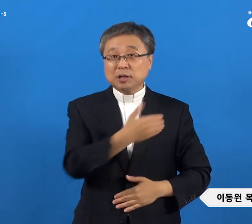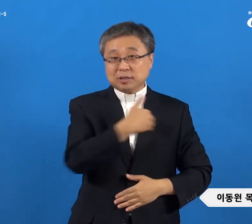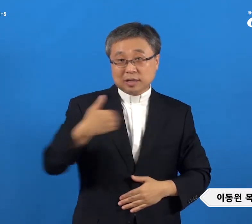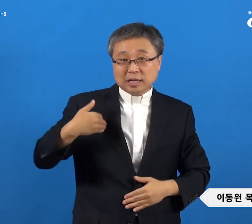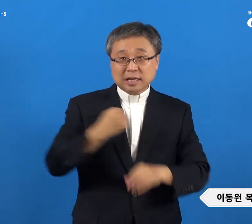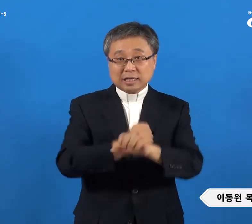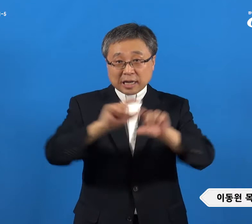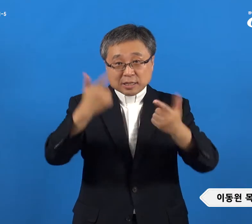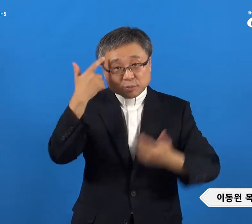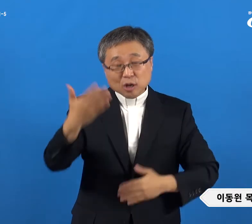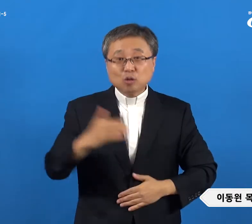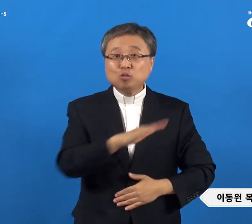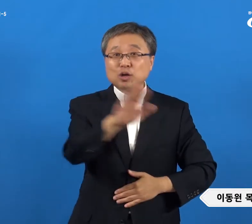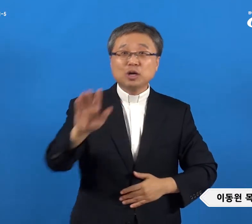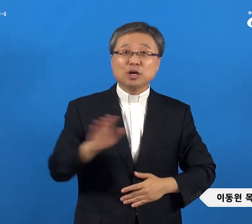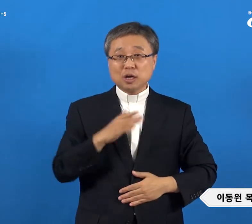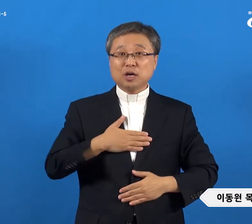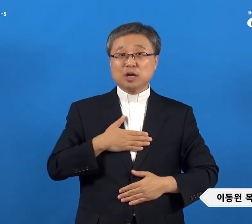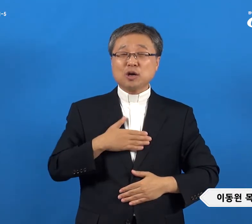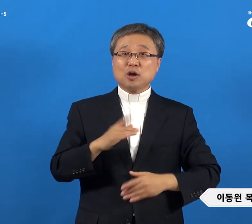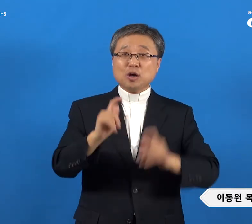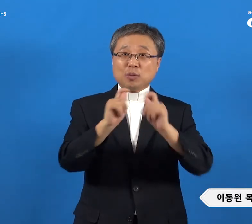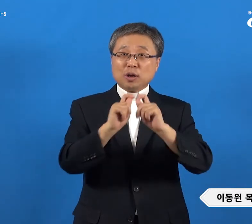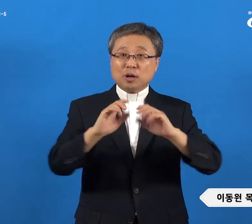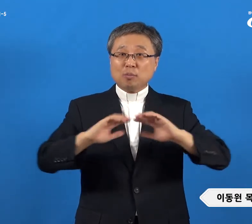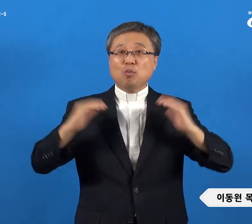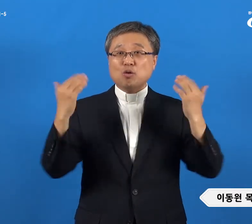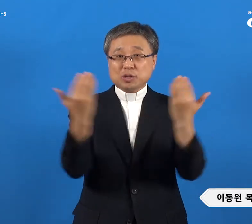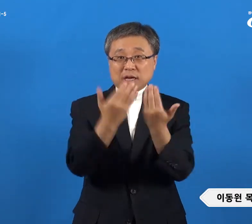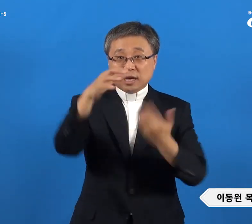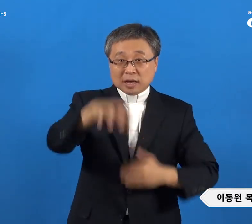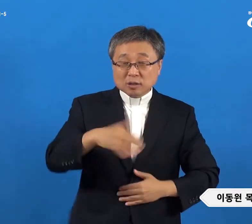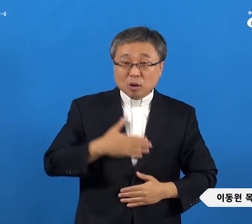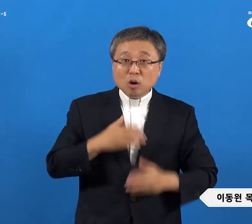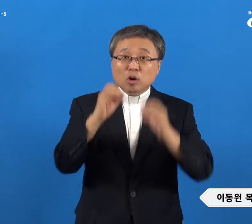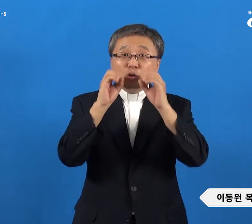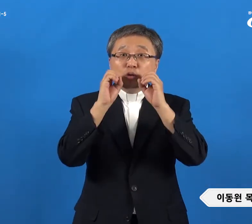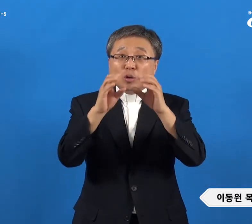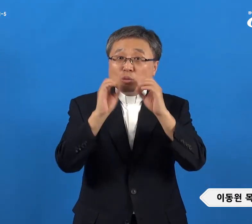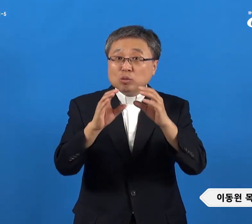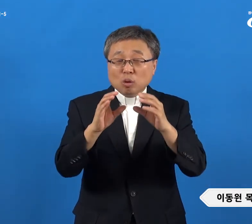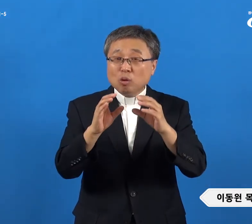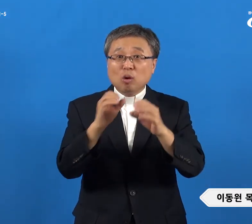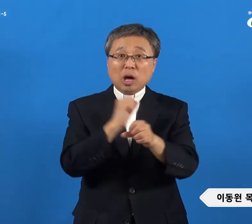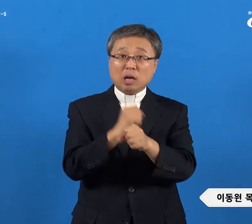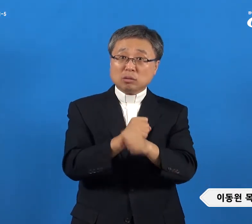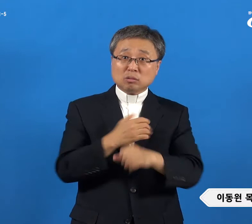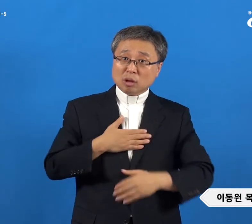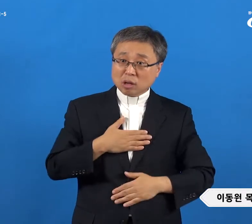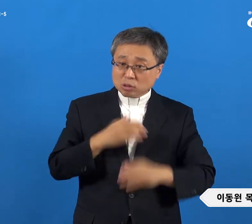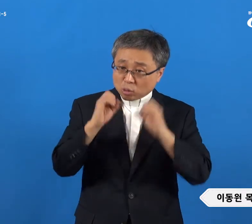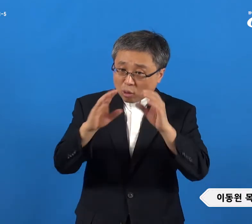전도하기 위해서 존재하는데 우리 목장에서 이번에 한 사람도 전도의 열매가 없다. 난 그 목장 닫아야 한다고